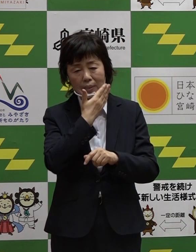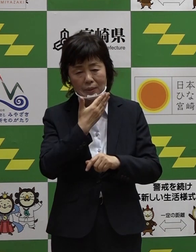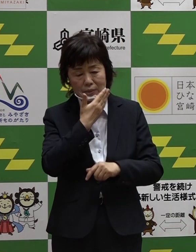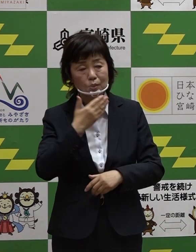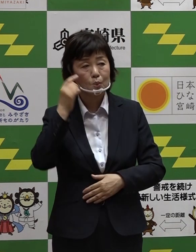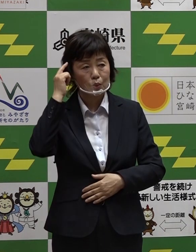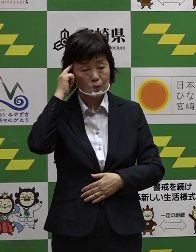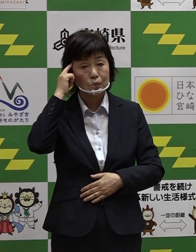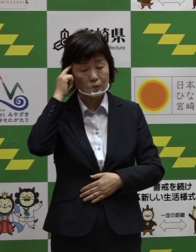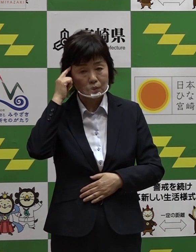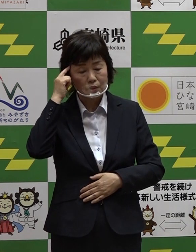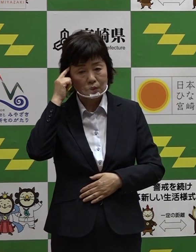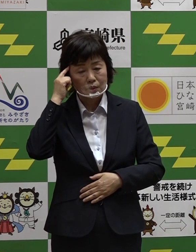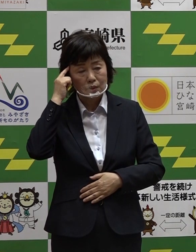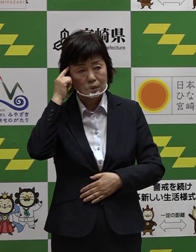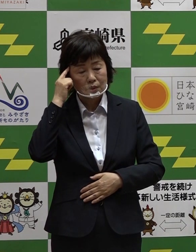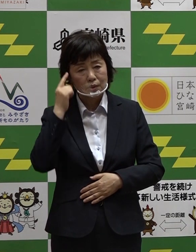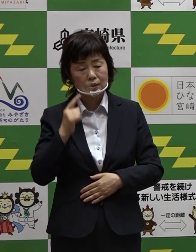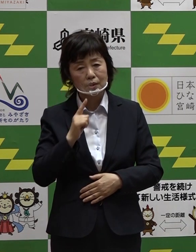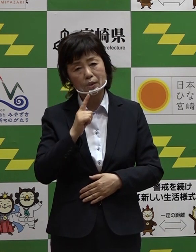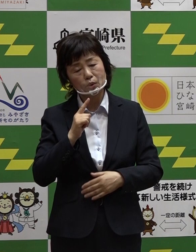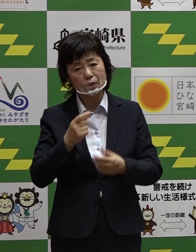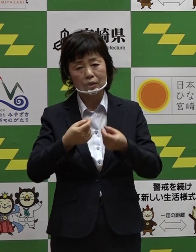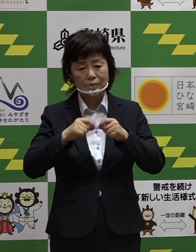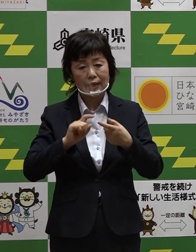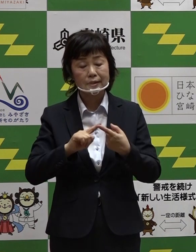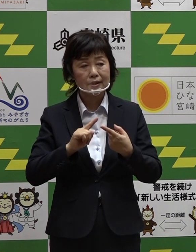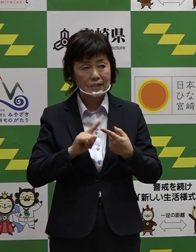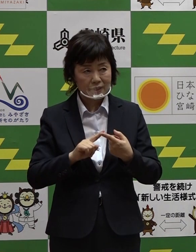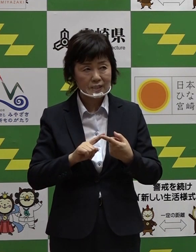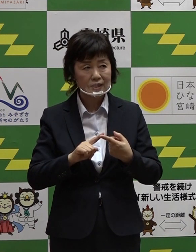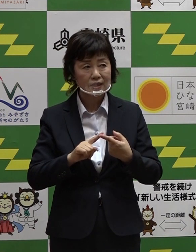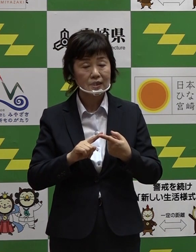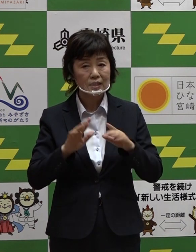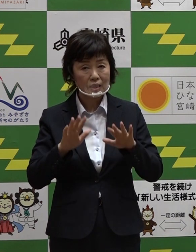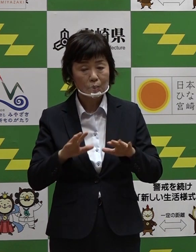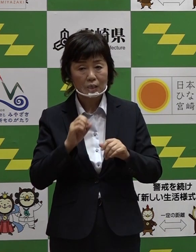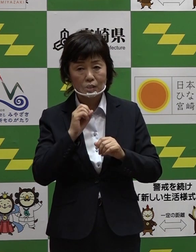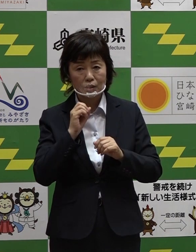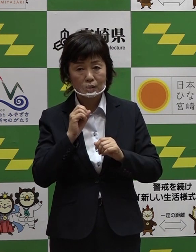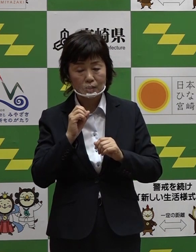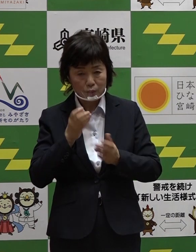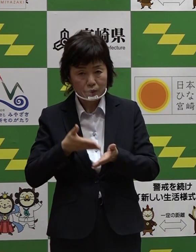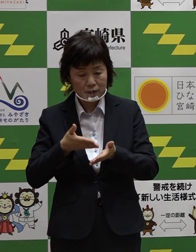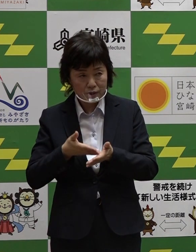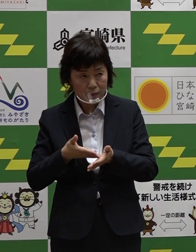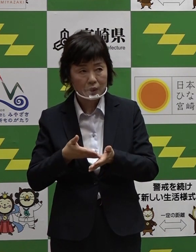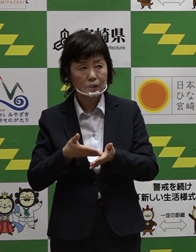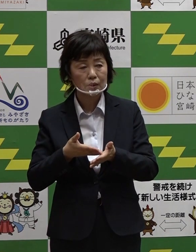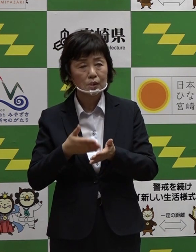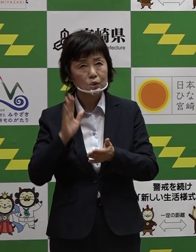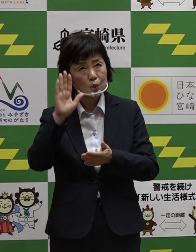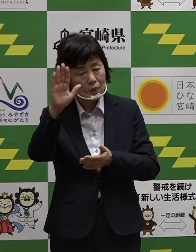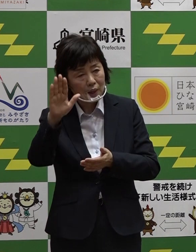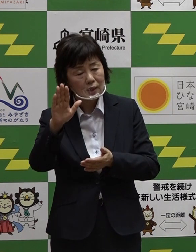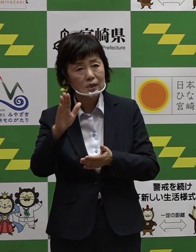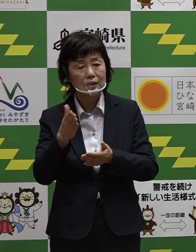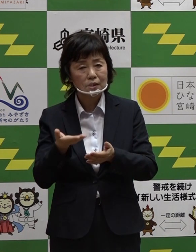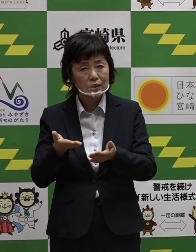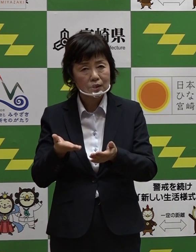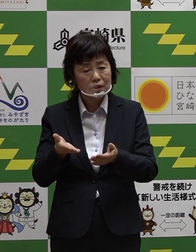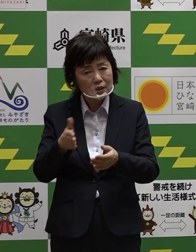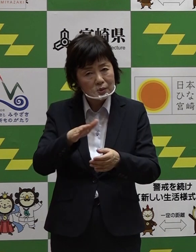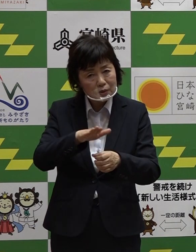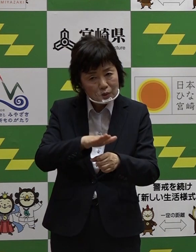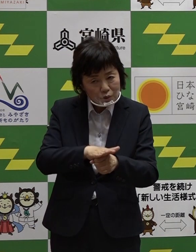その、もう少し具体的にというか、もし今打っていることをこれからこういうのを打とうと思っているみたいな話があった